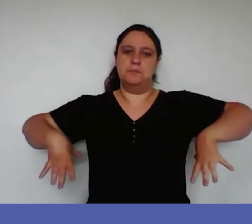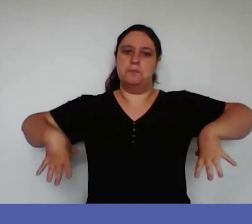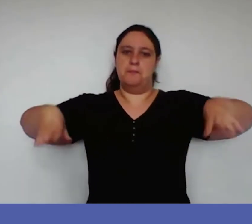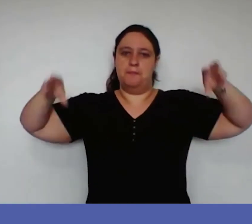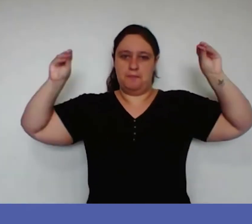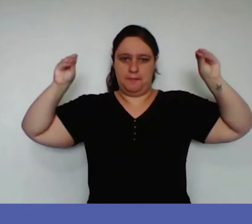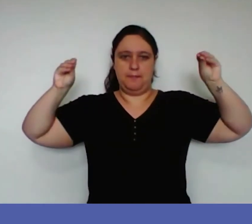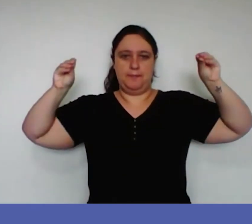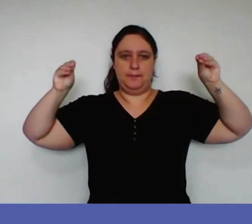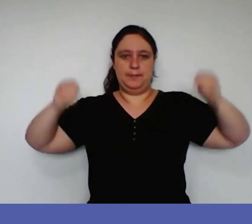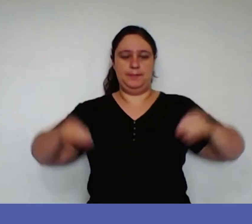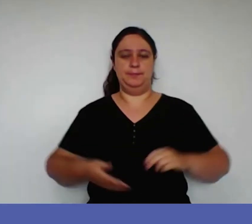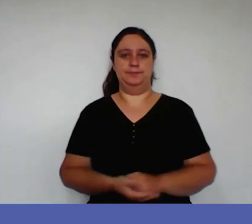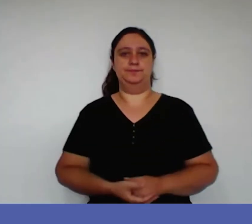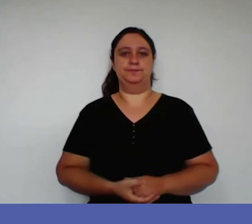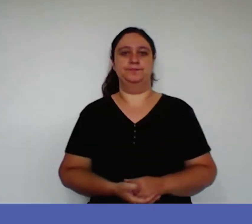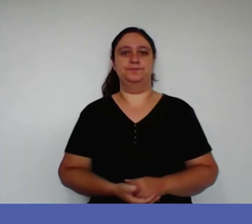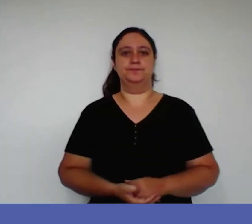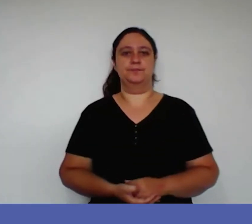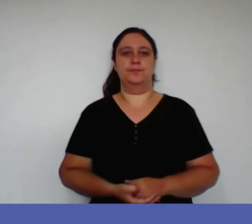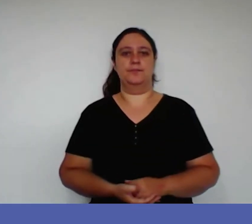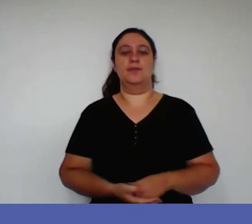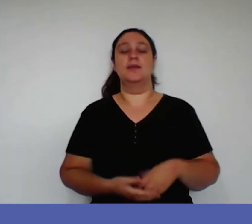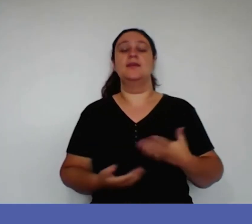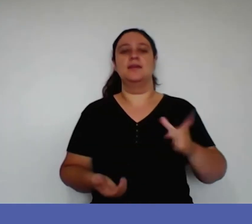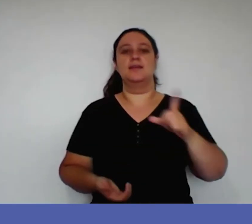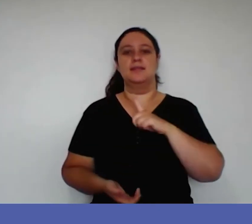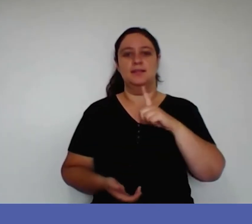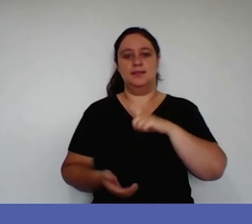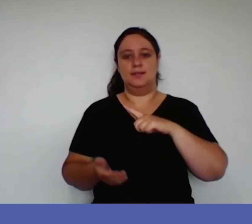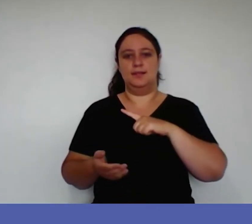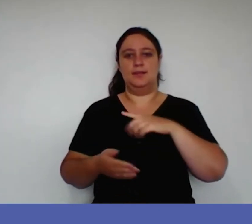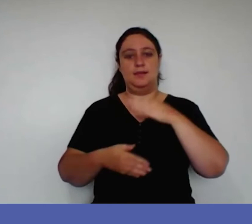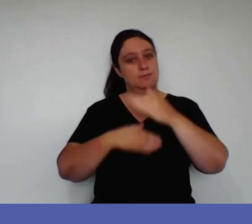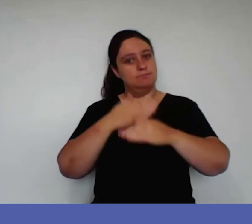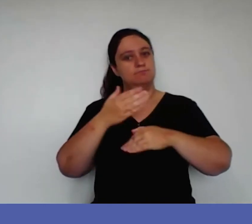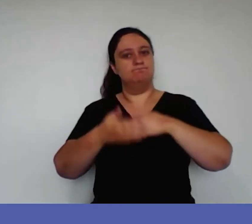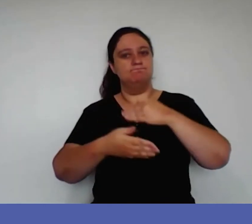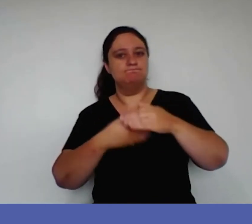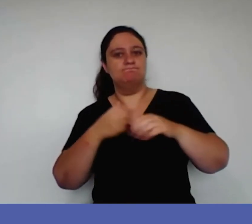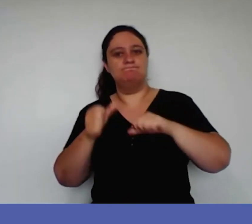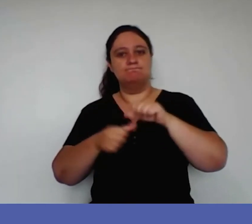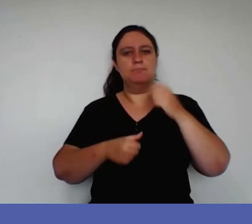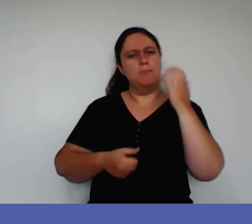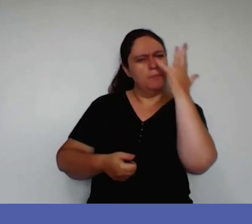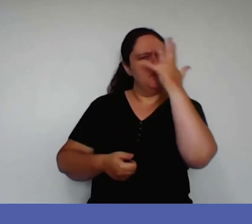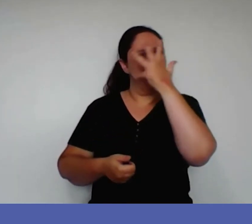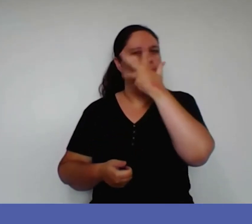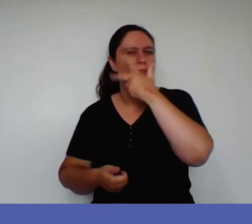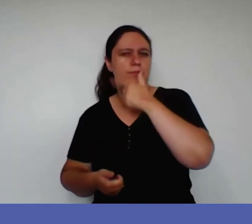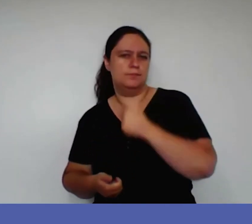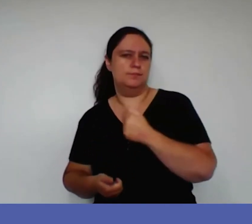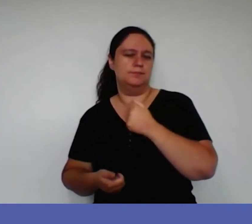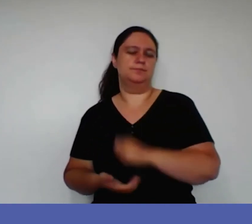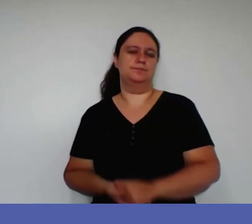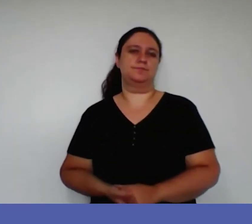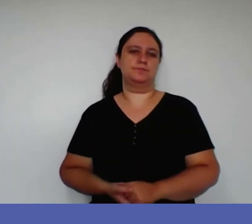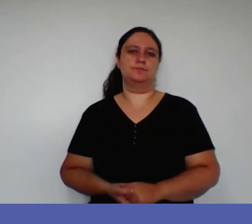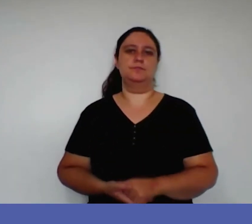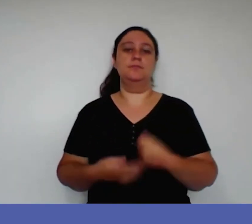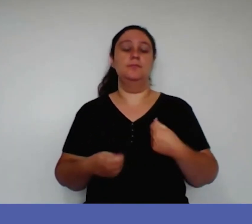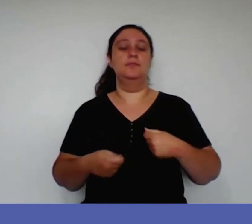tem um processo de embelezamento, tá? E nós precisamos passar por um processo